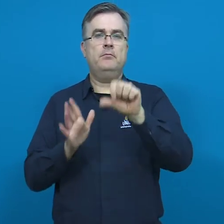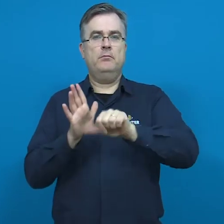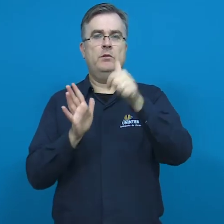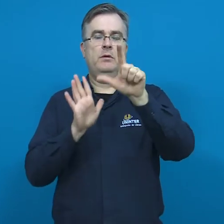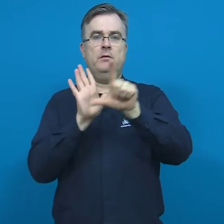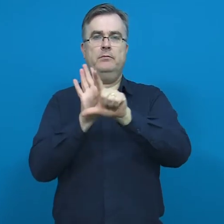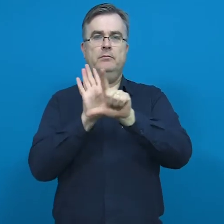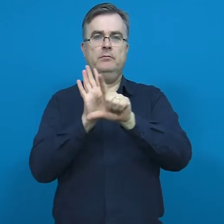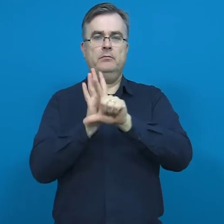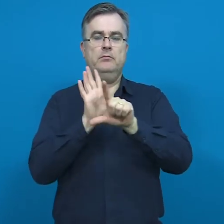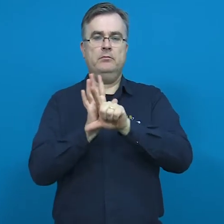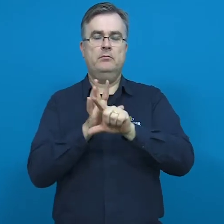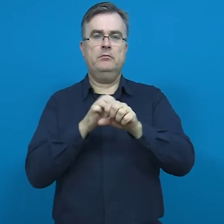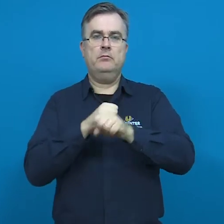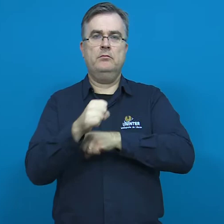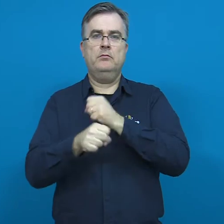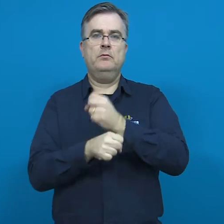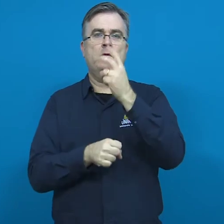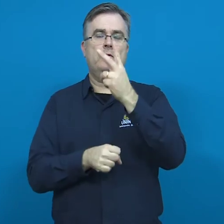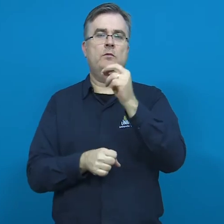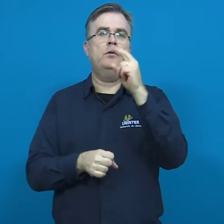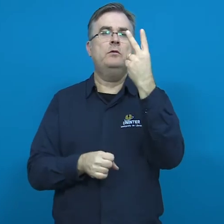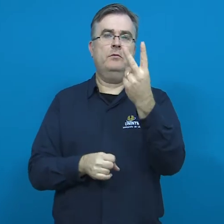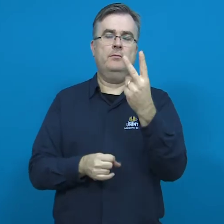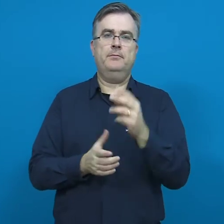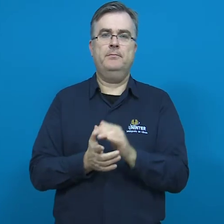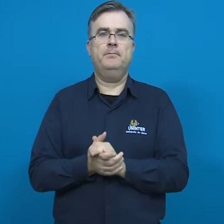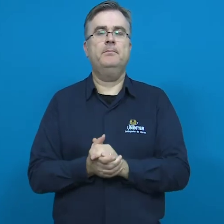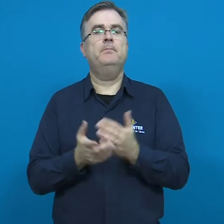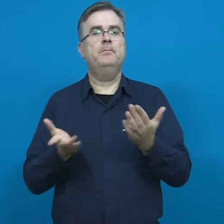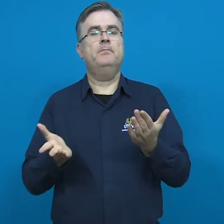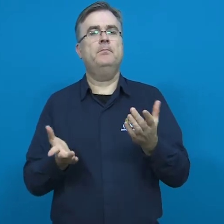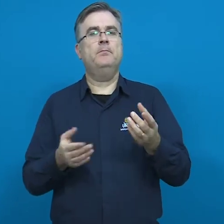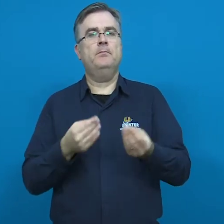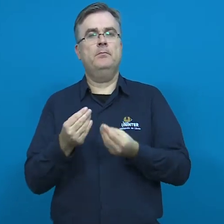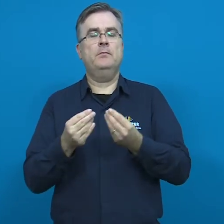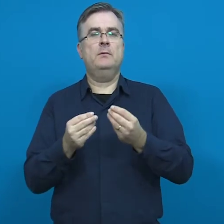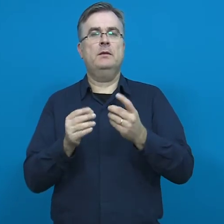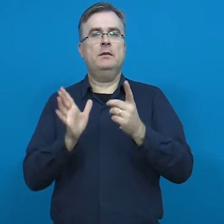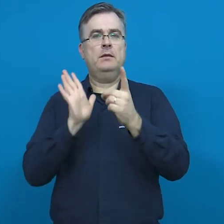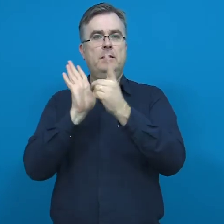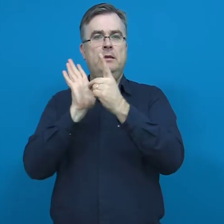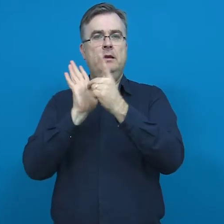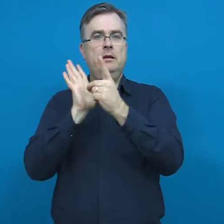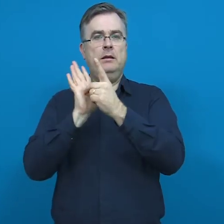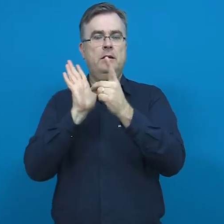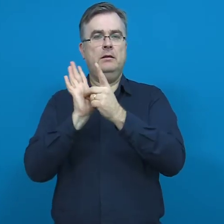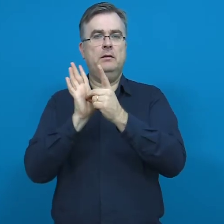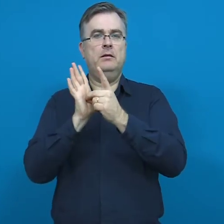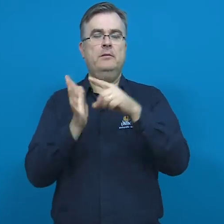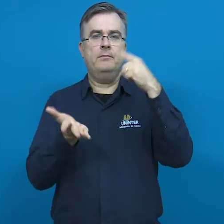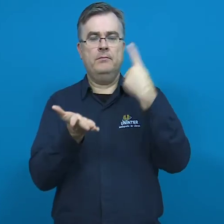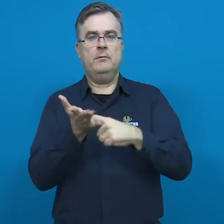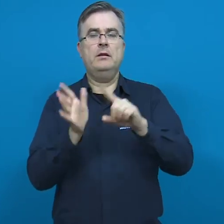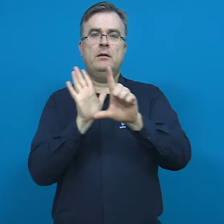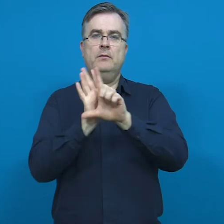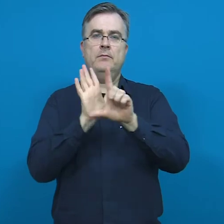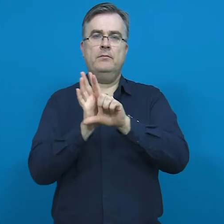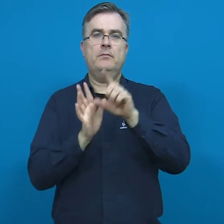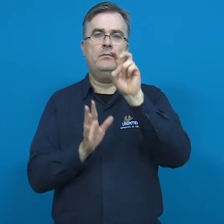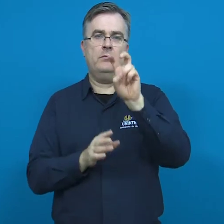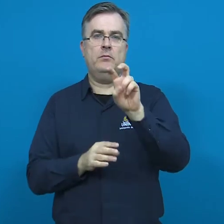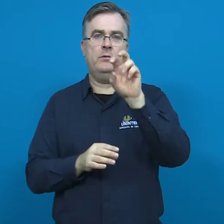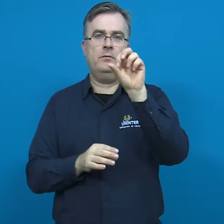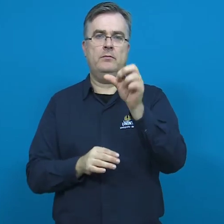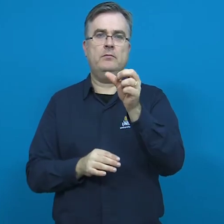10.436. Então, essa é a primeira lei, né, do ano de 2002. E aí veio o decreto para regulamentar essa